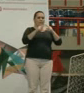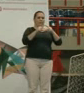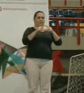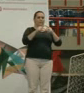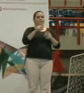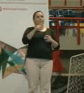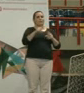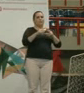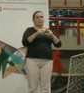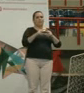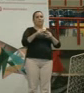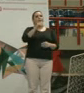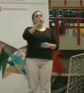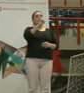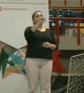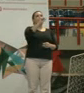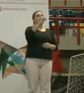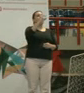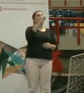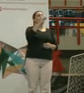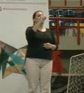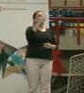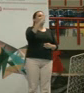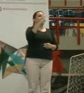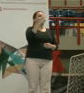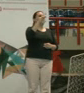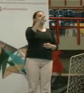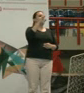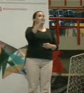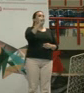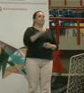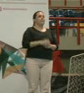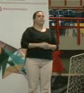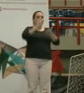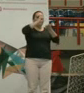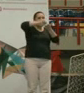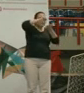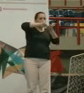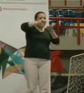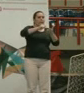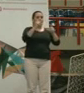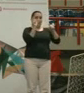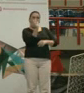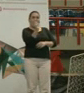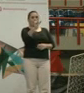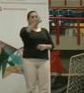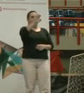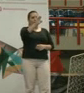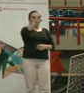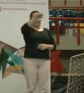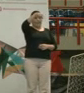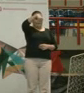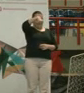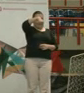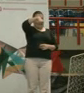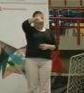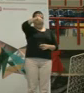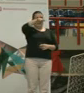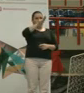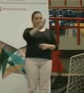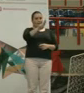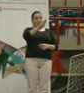decorebazinho. Triângulo, escreva aí a palavra equilátero. Escreva aí na sua apostila a palavra equilátero.